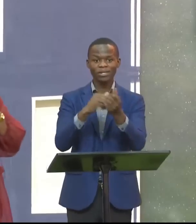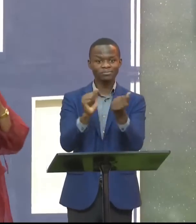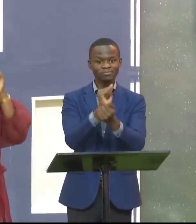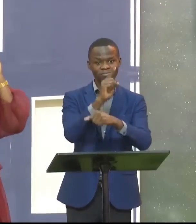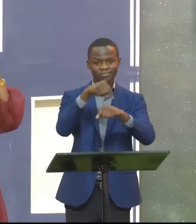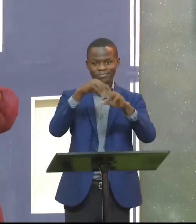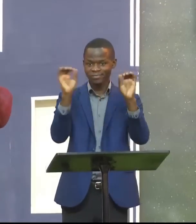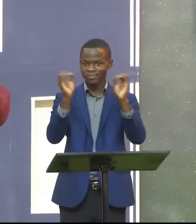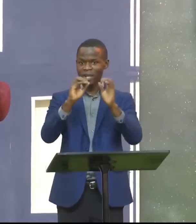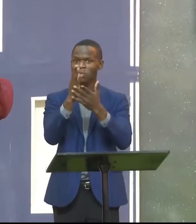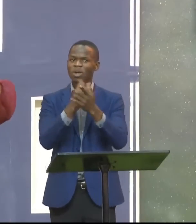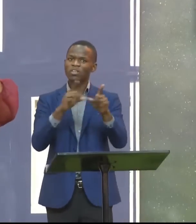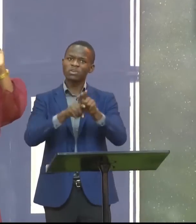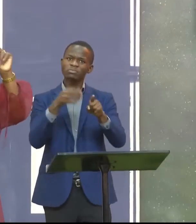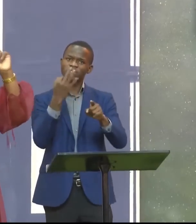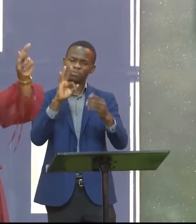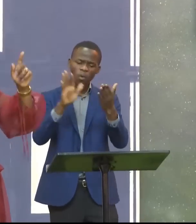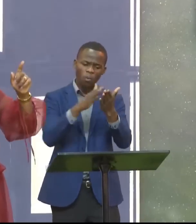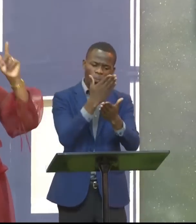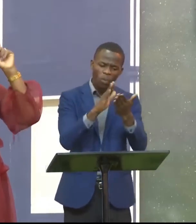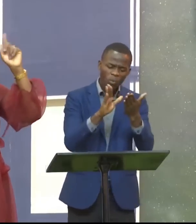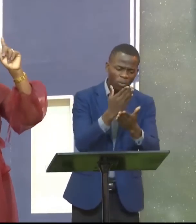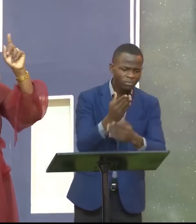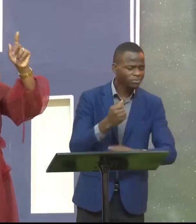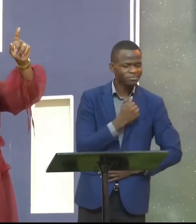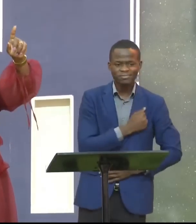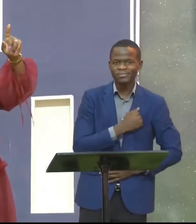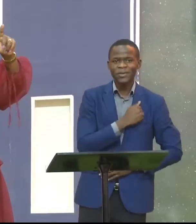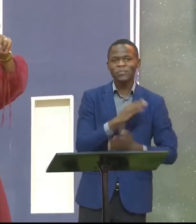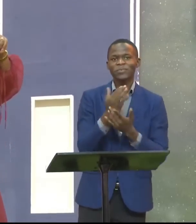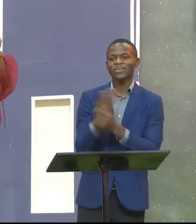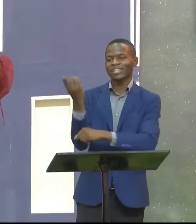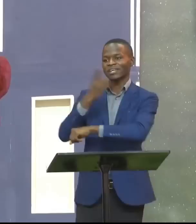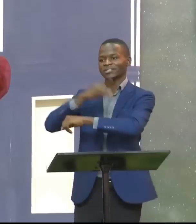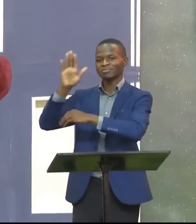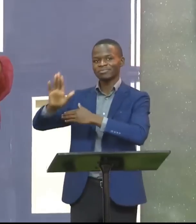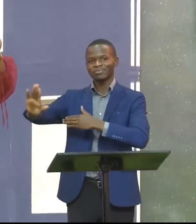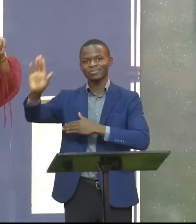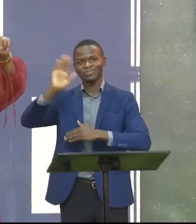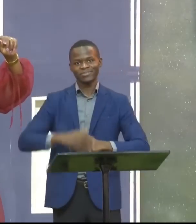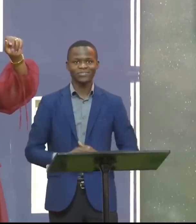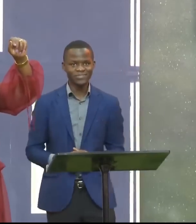budde banange ne bwe nabuyinginamu mu nsonyiwe this is my day